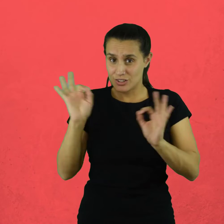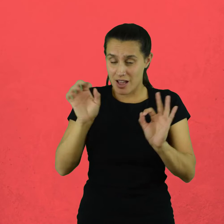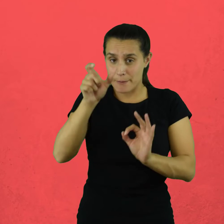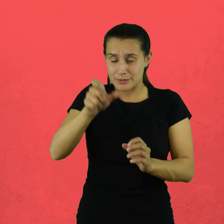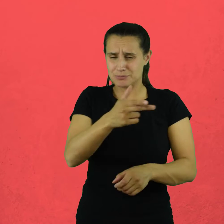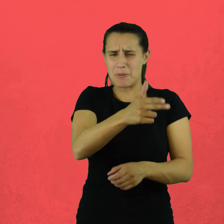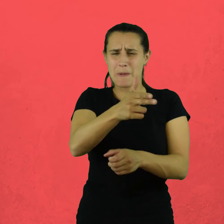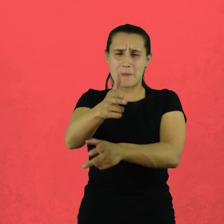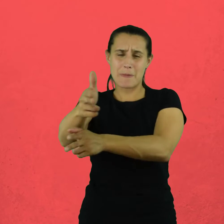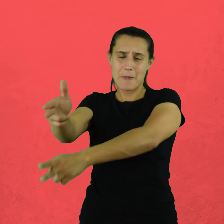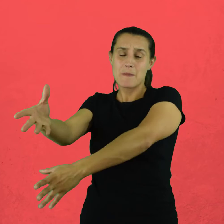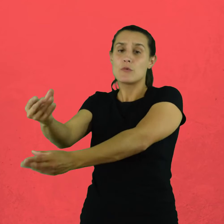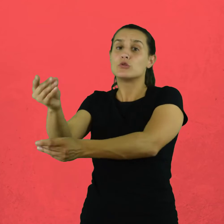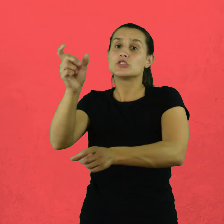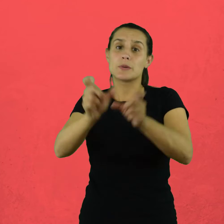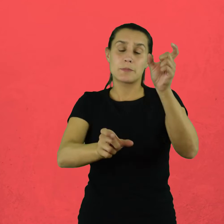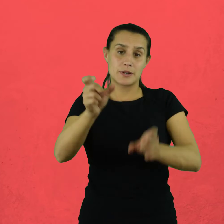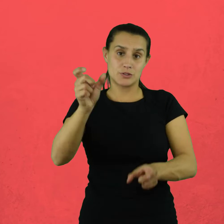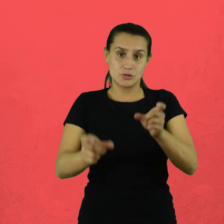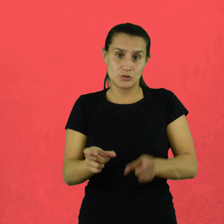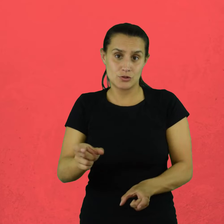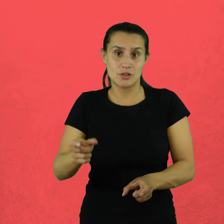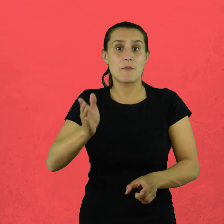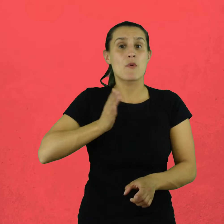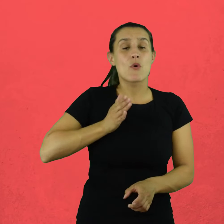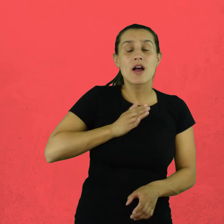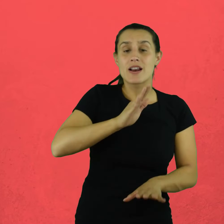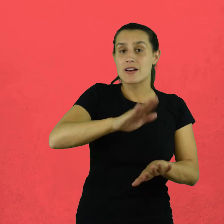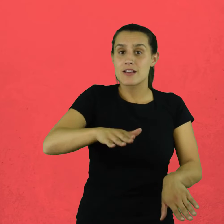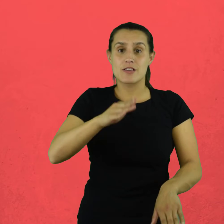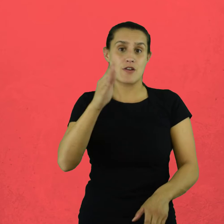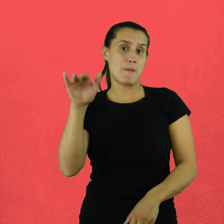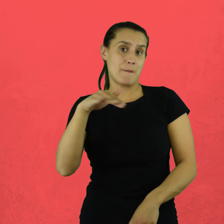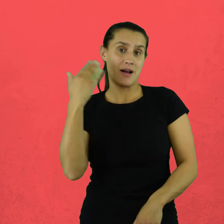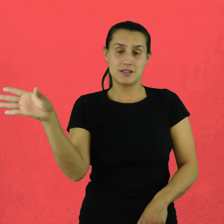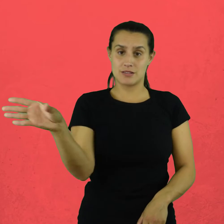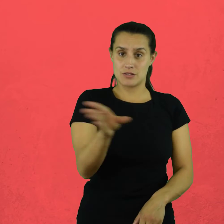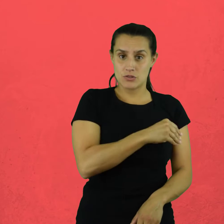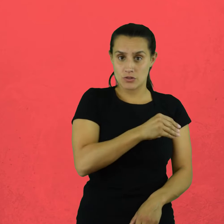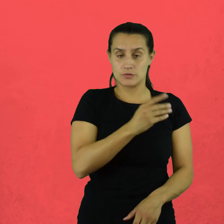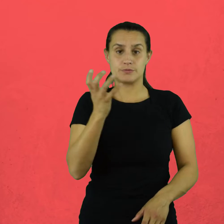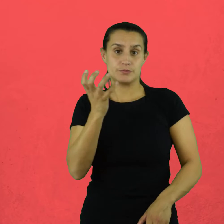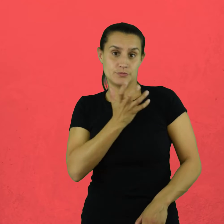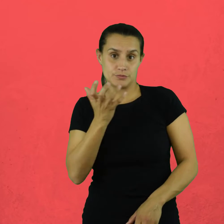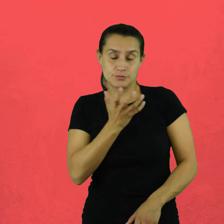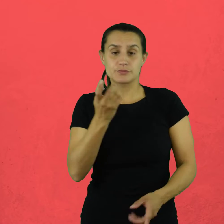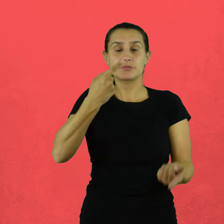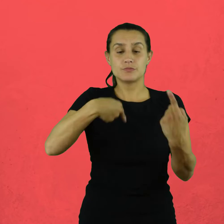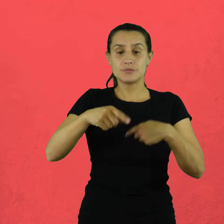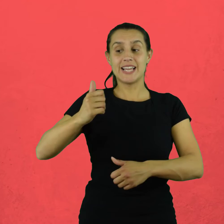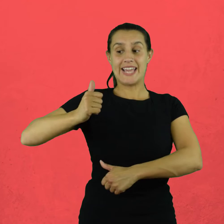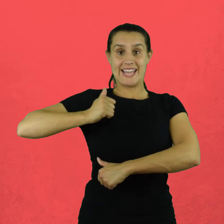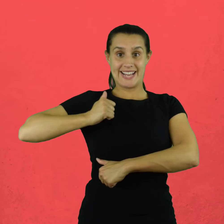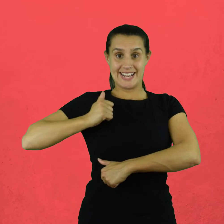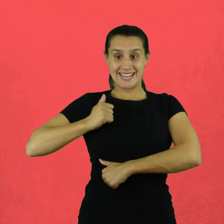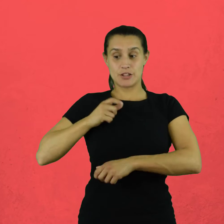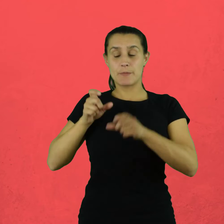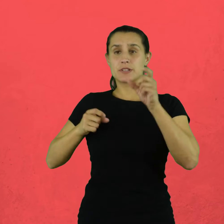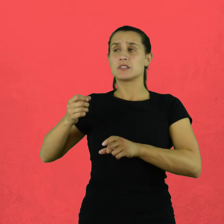fueron alemanes comunes los que ejecutaron día a día a centenares de miles de hombres, mujeres y niños. En el caso del